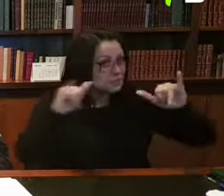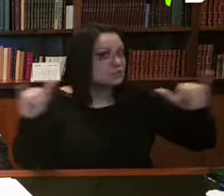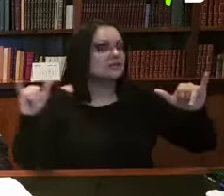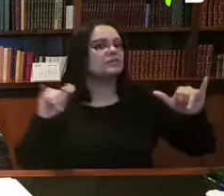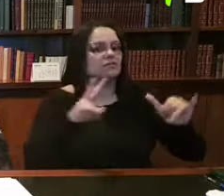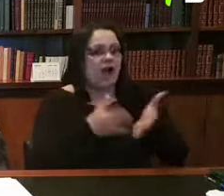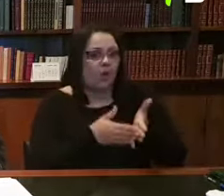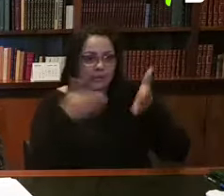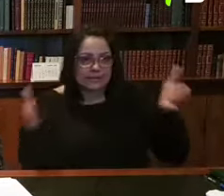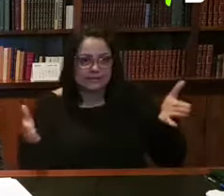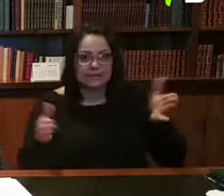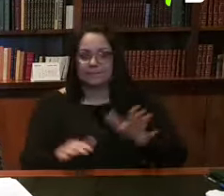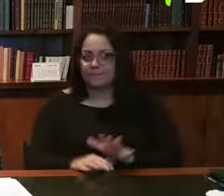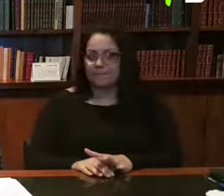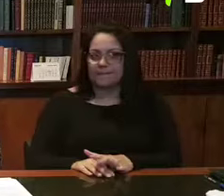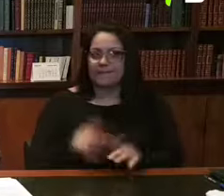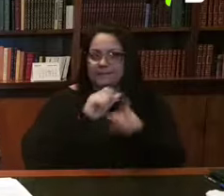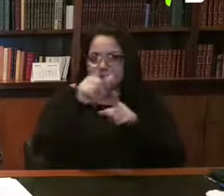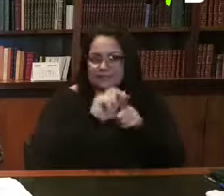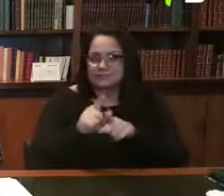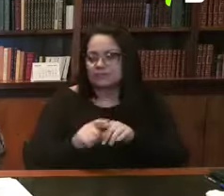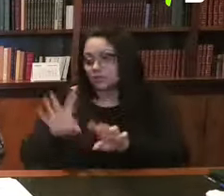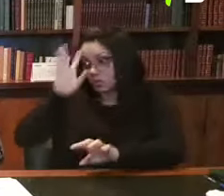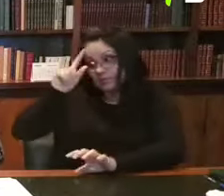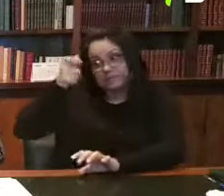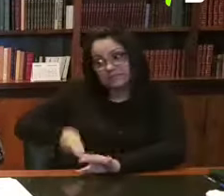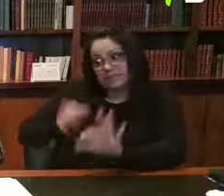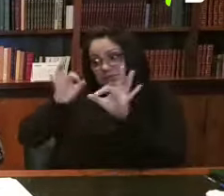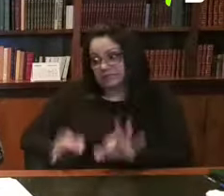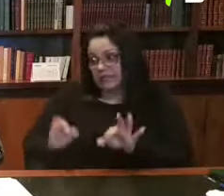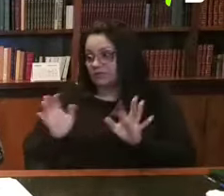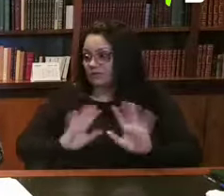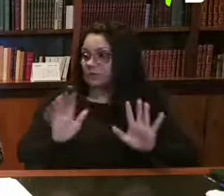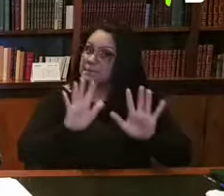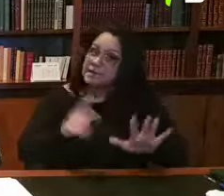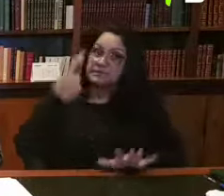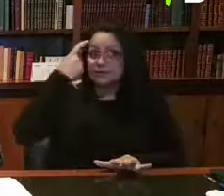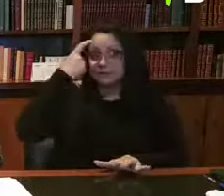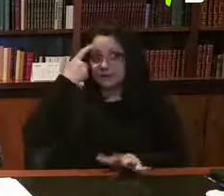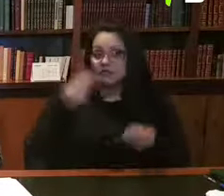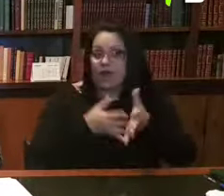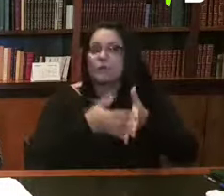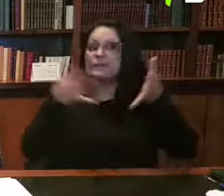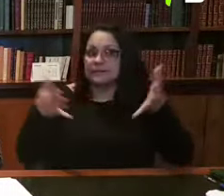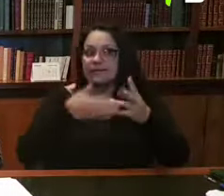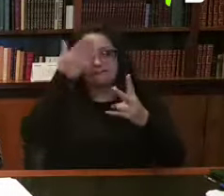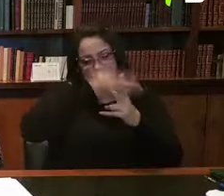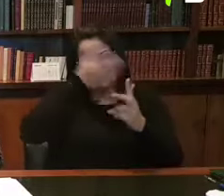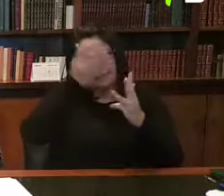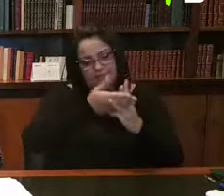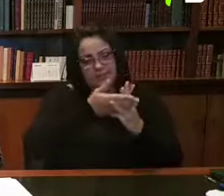é uma extenção do espelho era nós vamos plantar definido os números definido ainda não definiram centrais prorrogar por